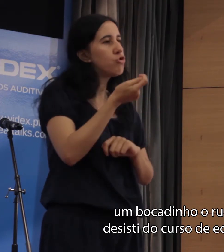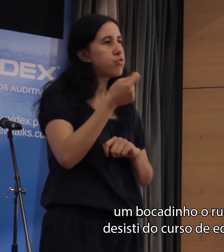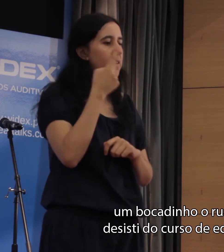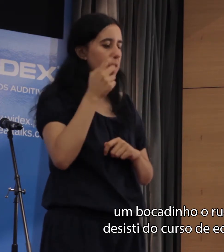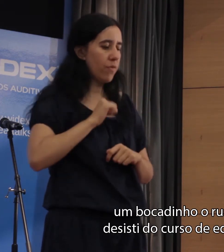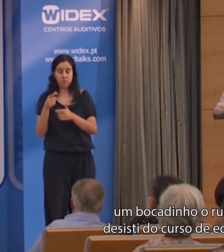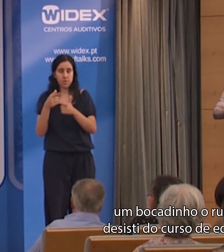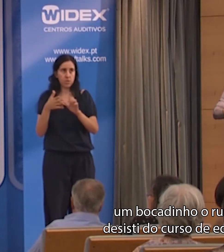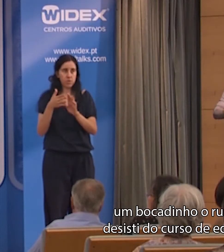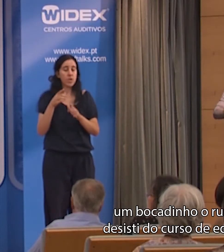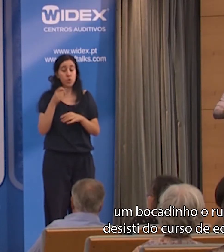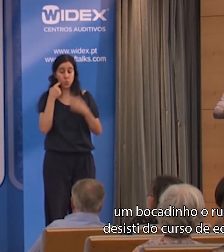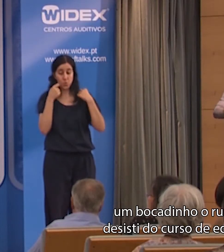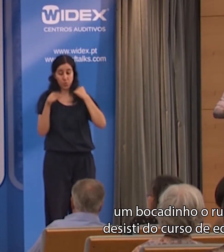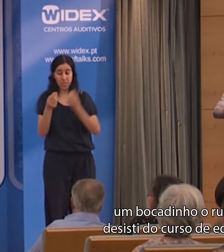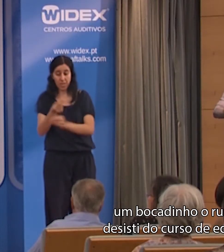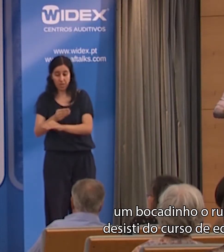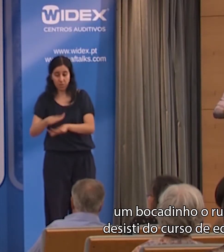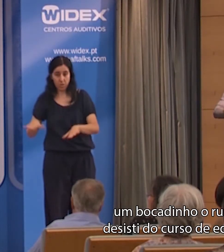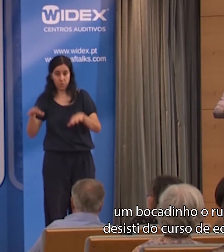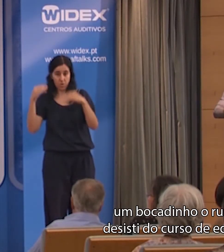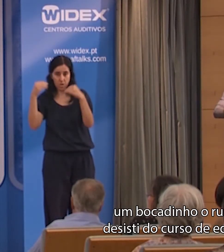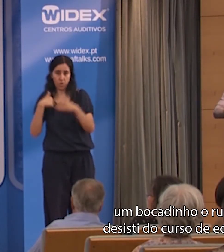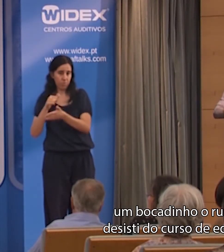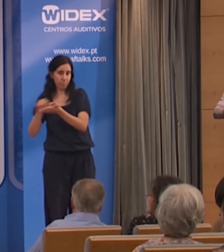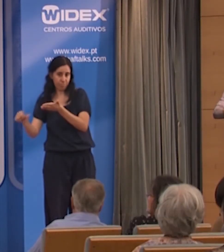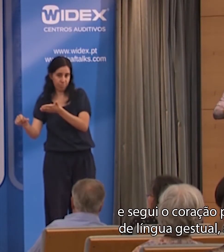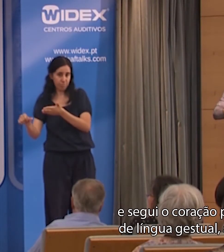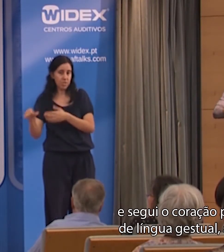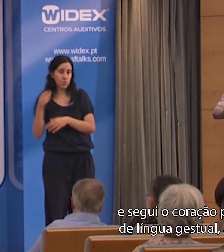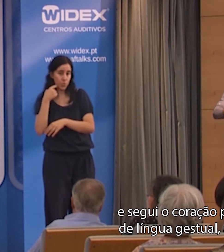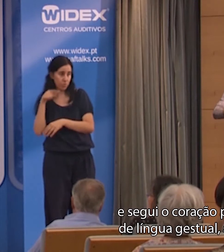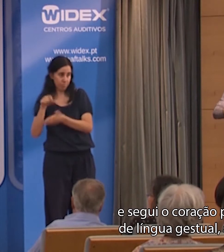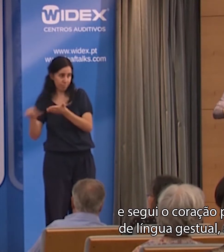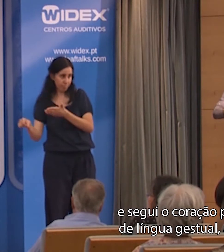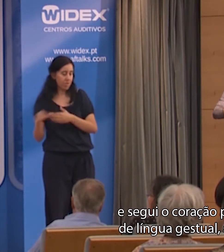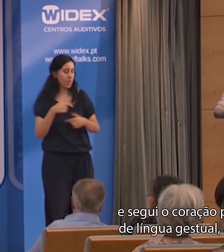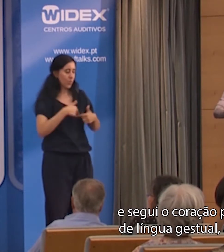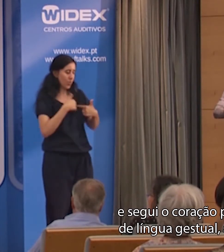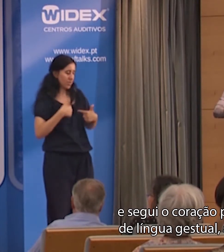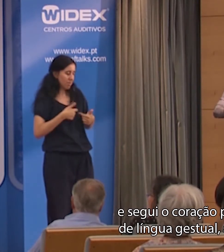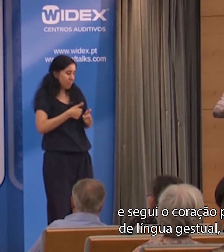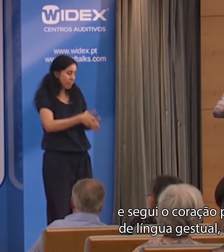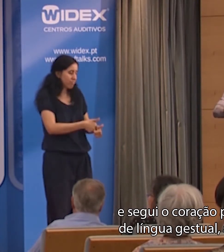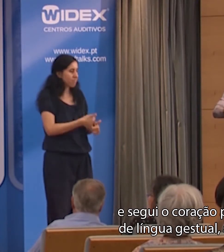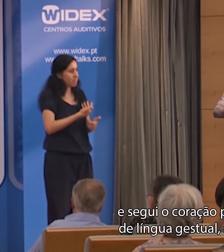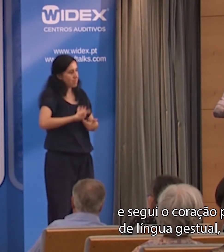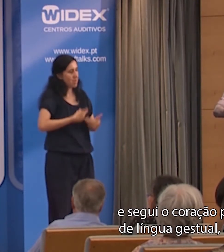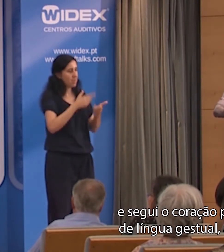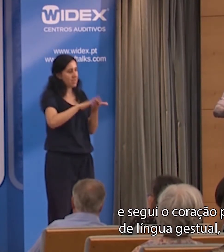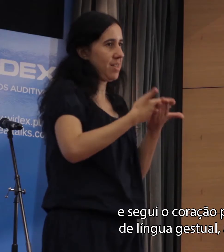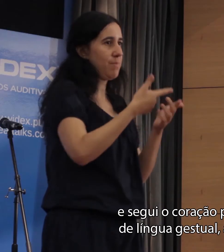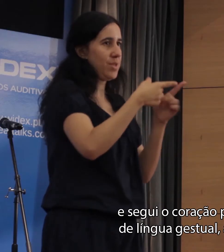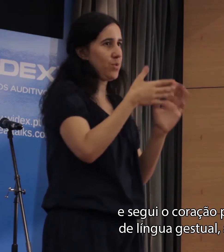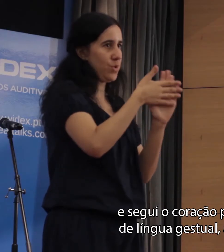rumo da minha vida. Desisti do curso de educadora de infância e segui o coração para ser intérprete de língua